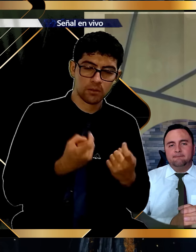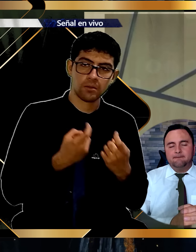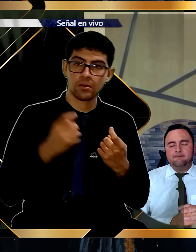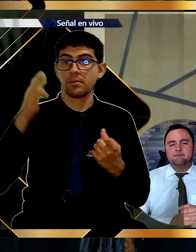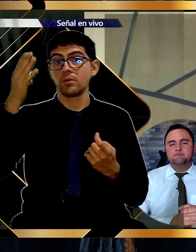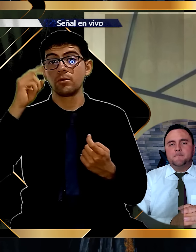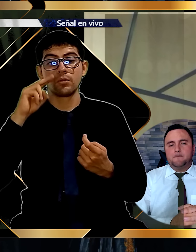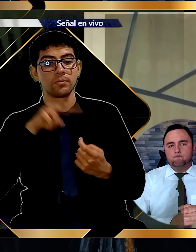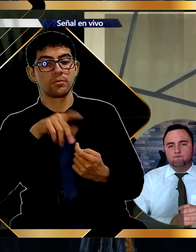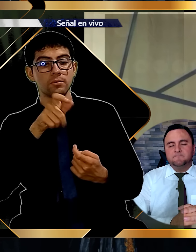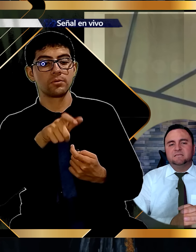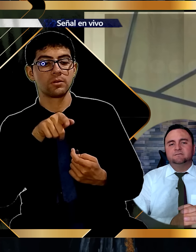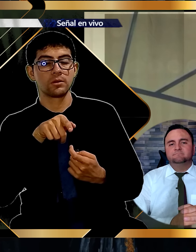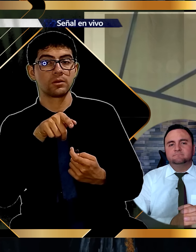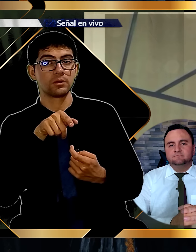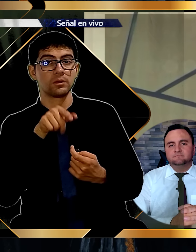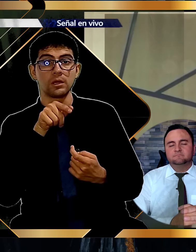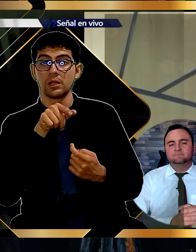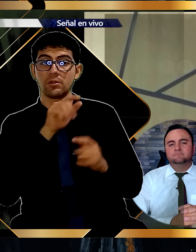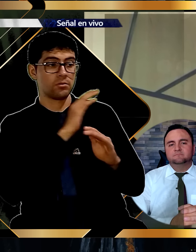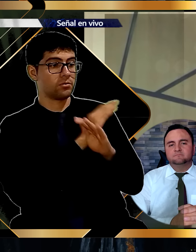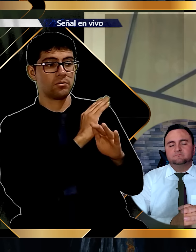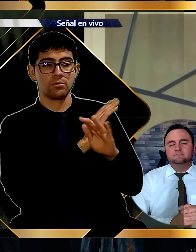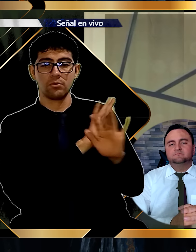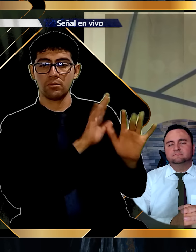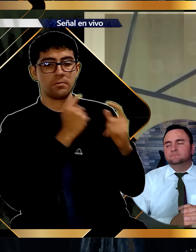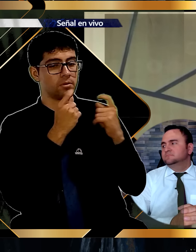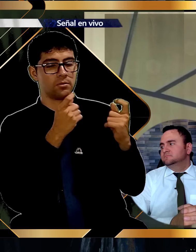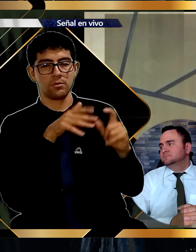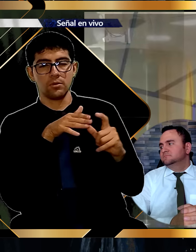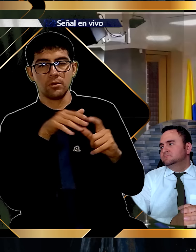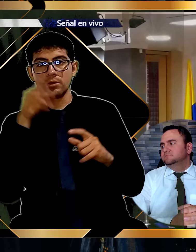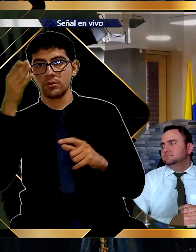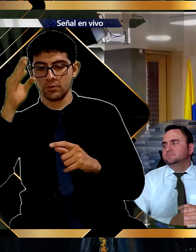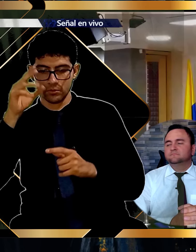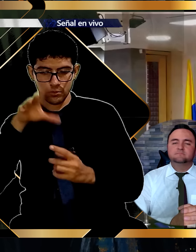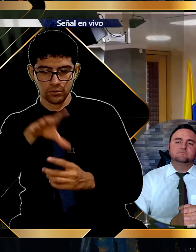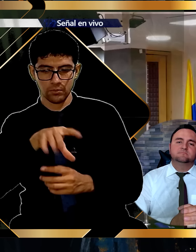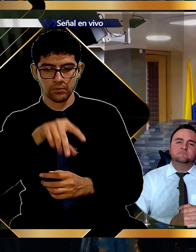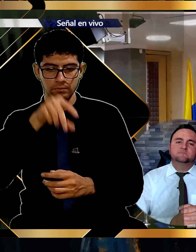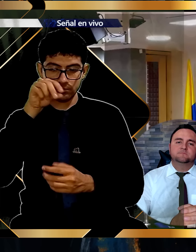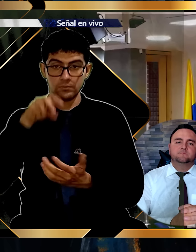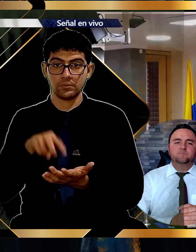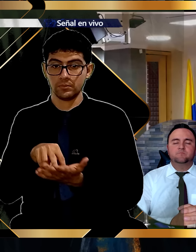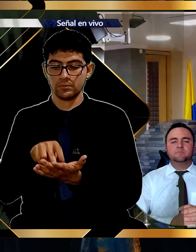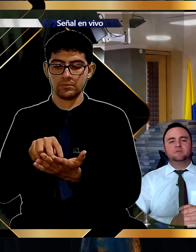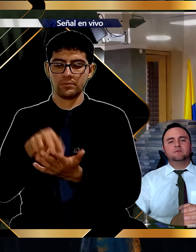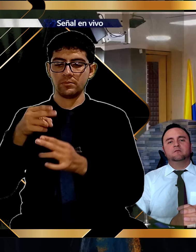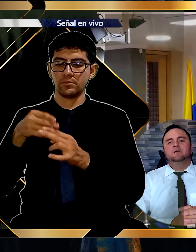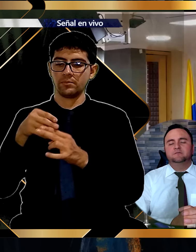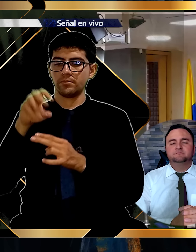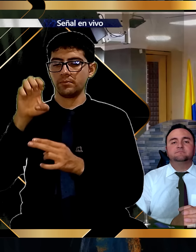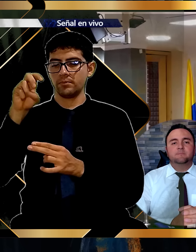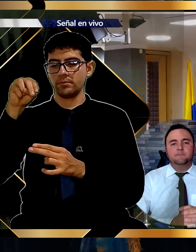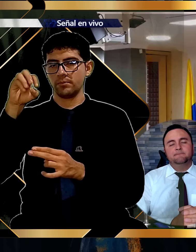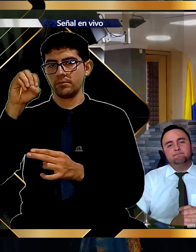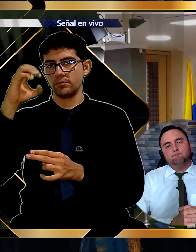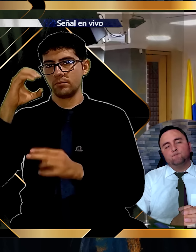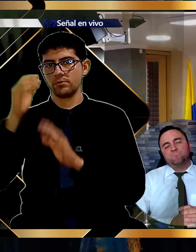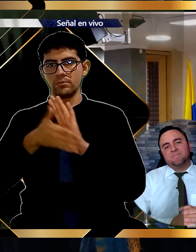que se contaminara. Y vino otra vez el diluvio. Vamos a destruir el mundo. ¿Qué hizo Dios? Antes de destruir hizo